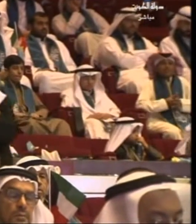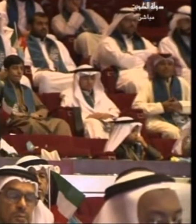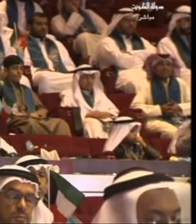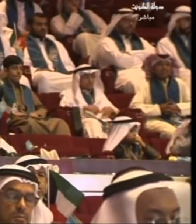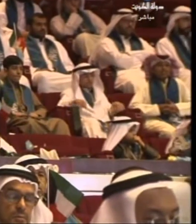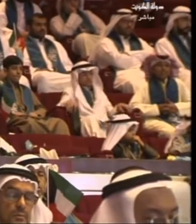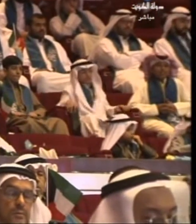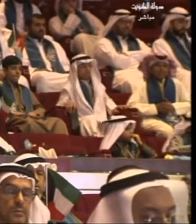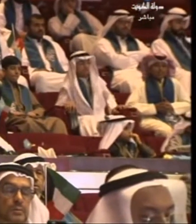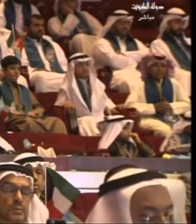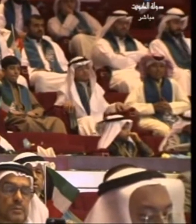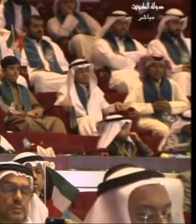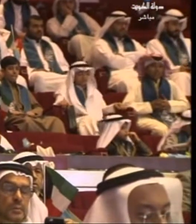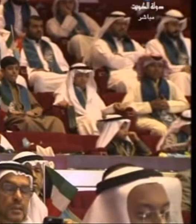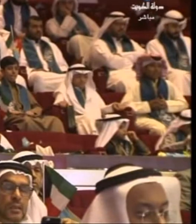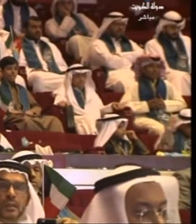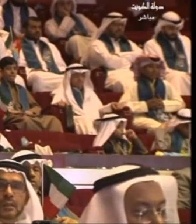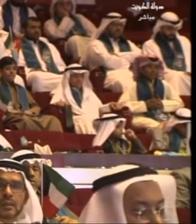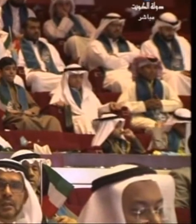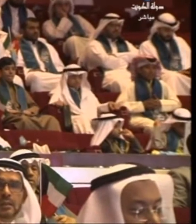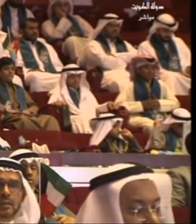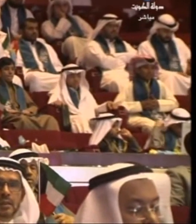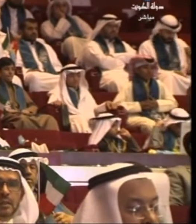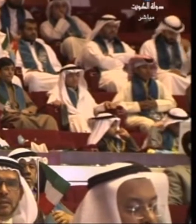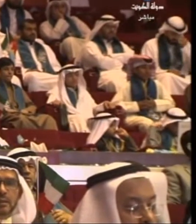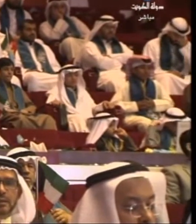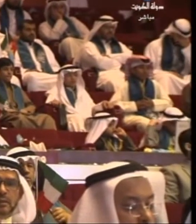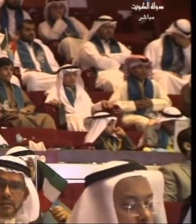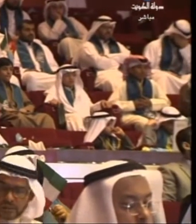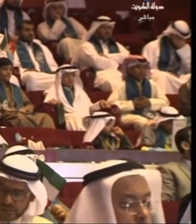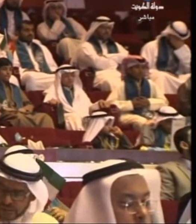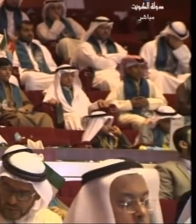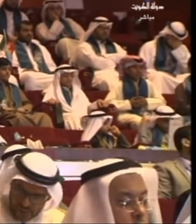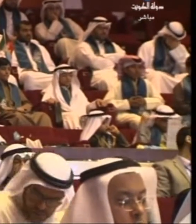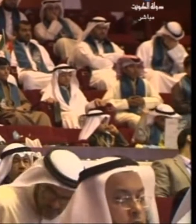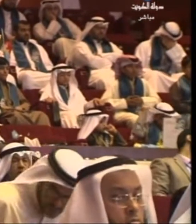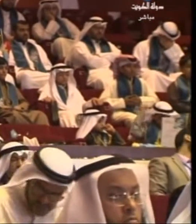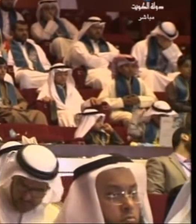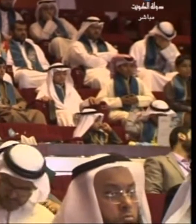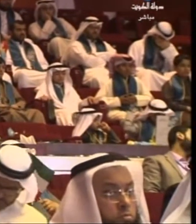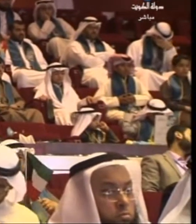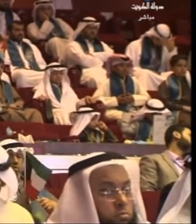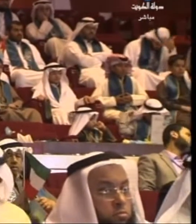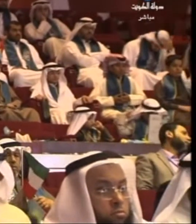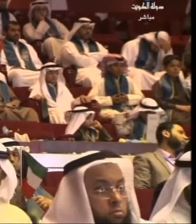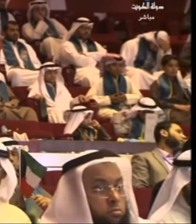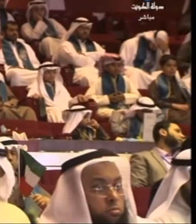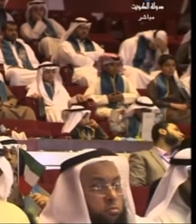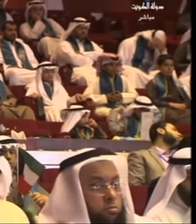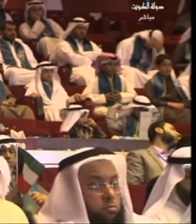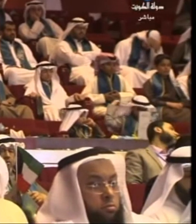ليكون الأمان والتآلف والتعايش معالم أصيلة في الحياة